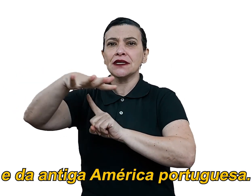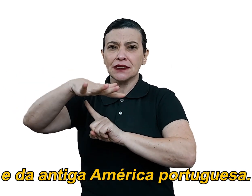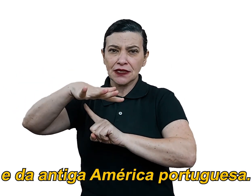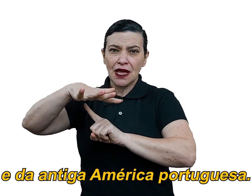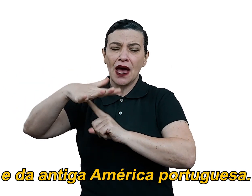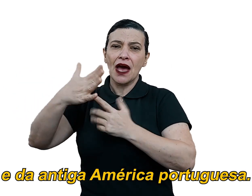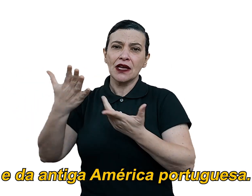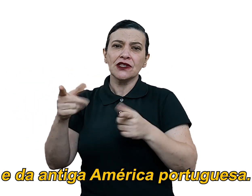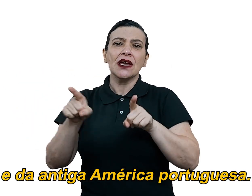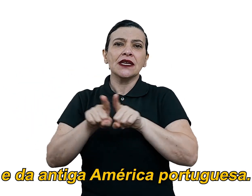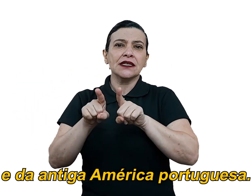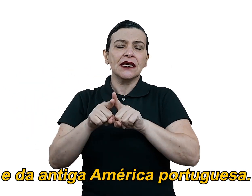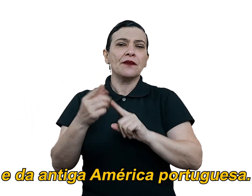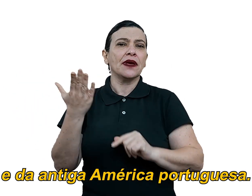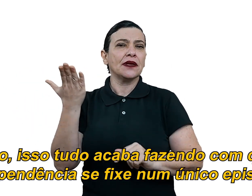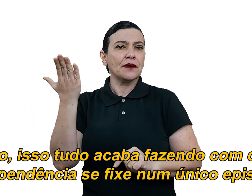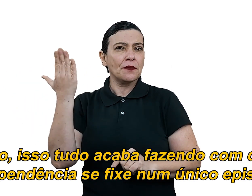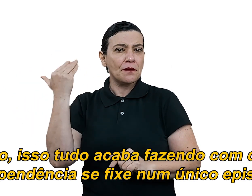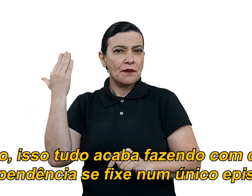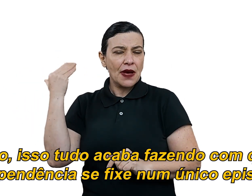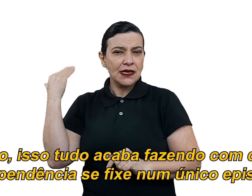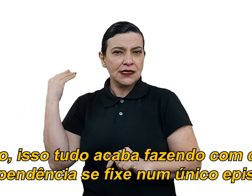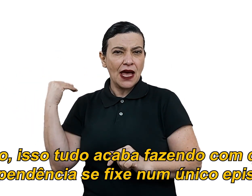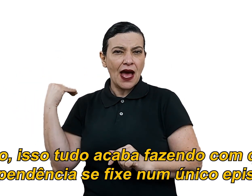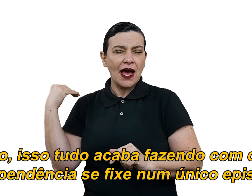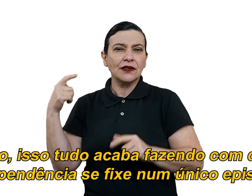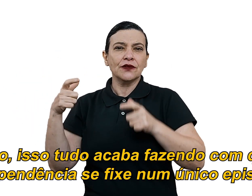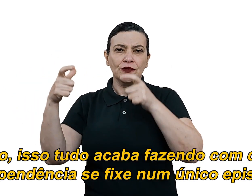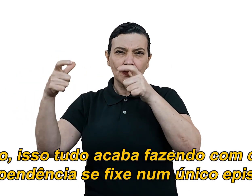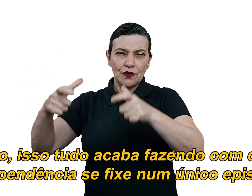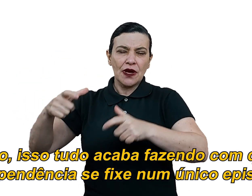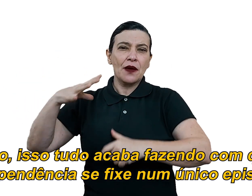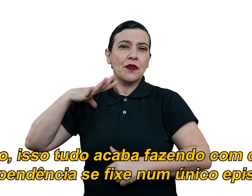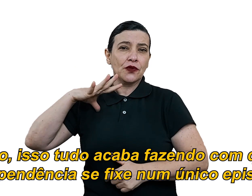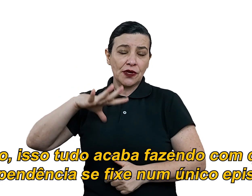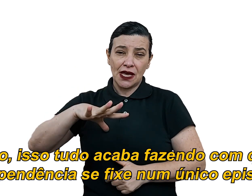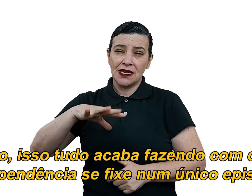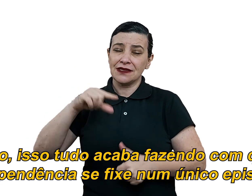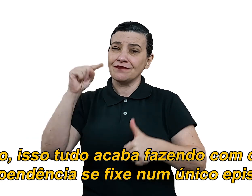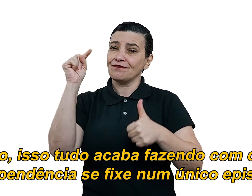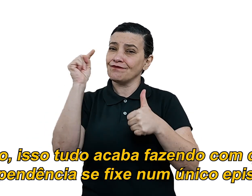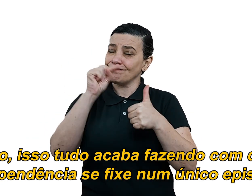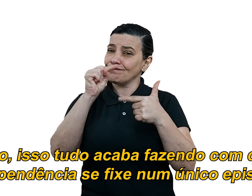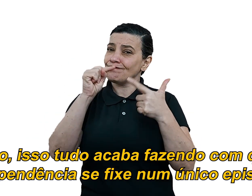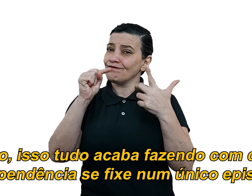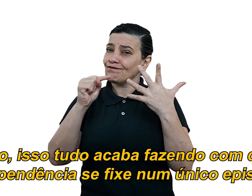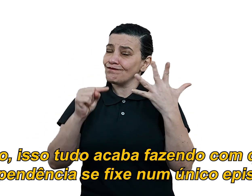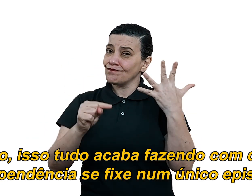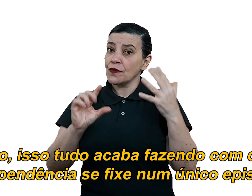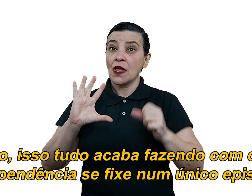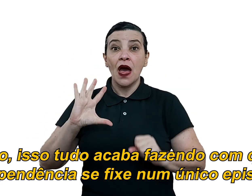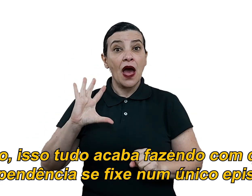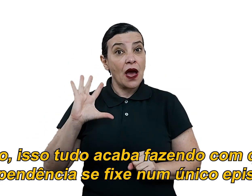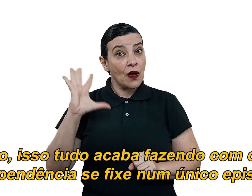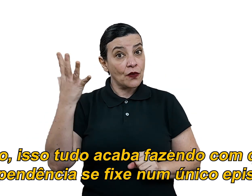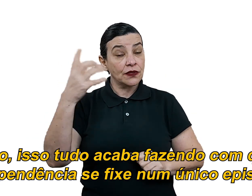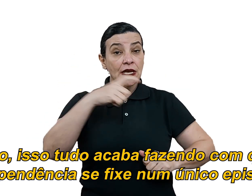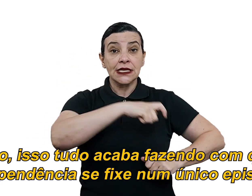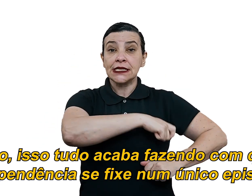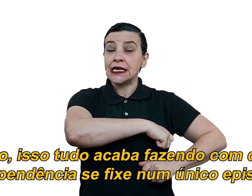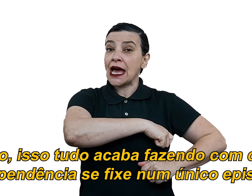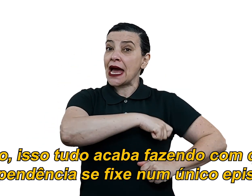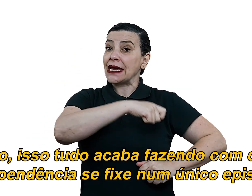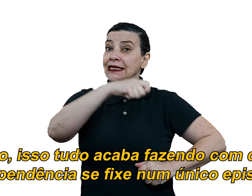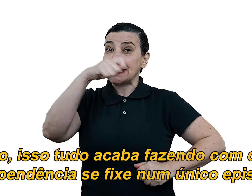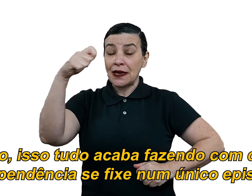da antiga América portuguesa. Então, isto tudo acaba fazendo com que a independência